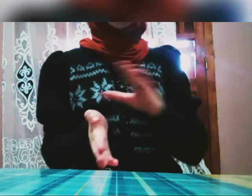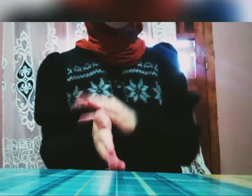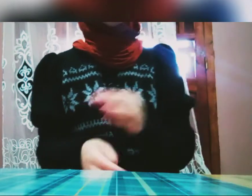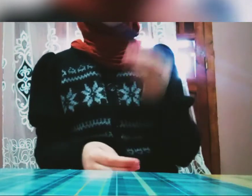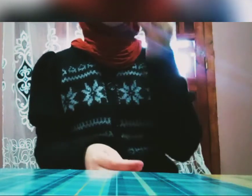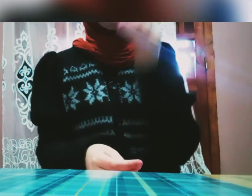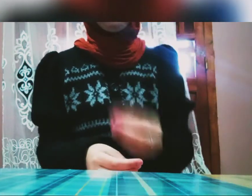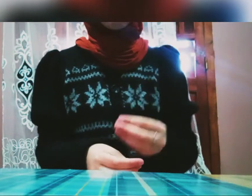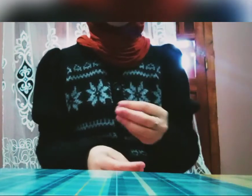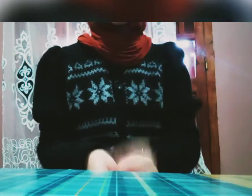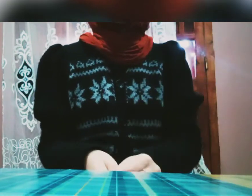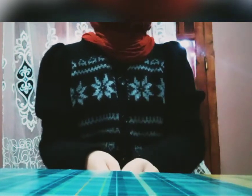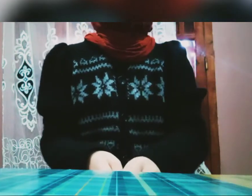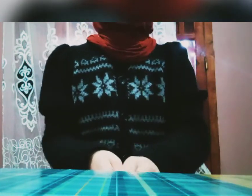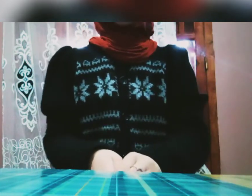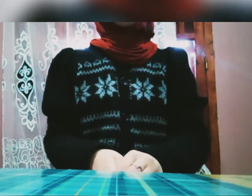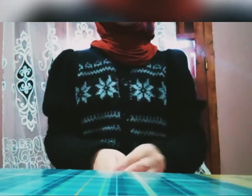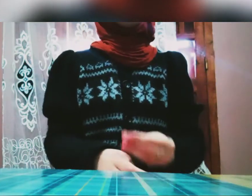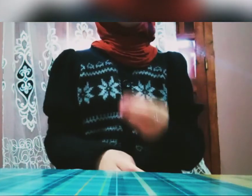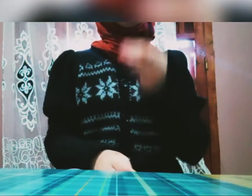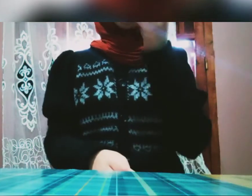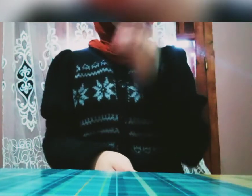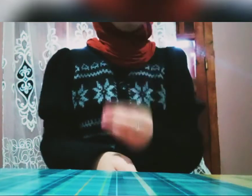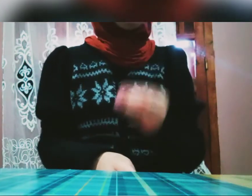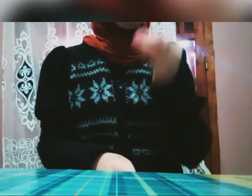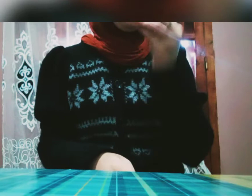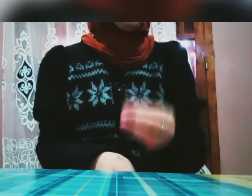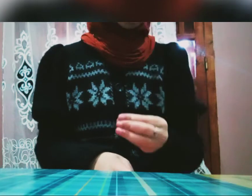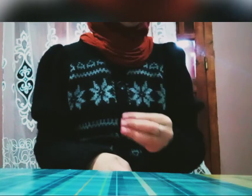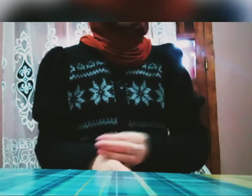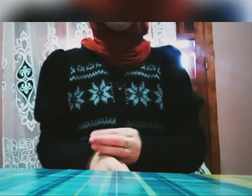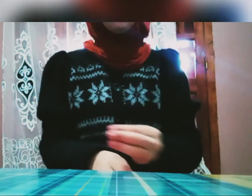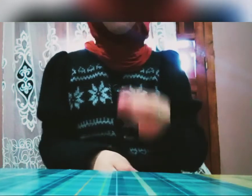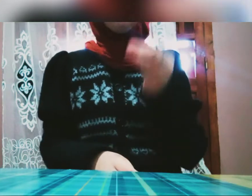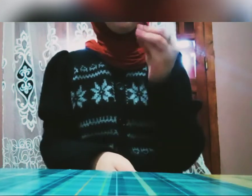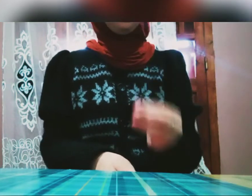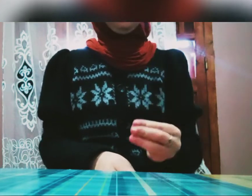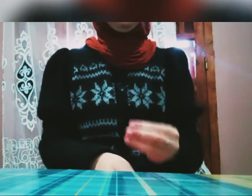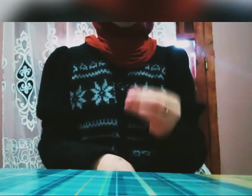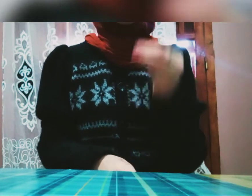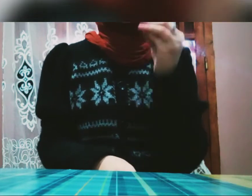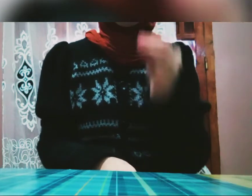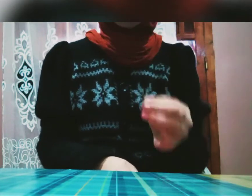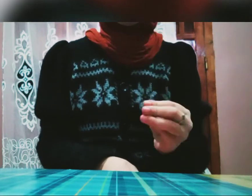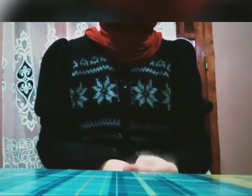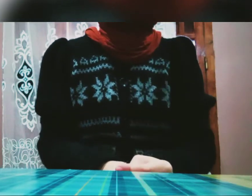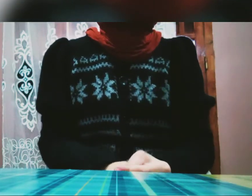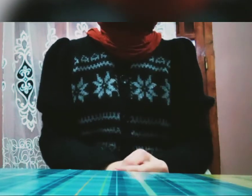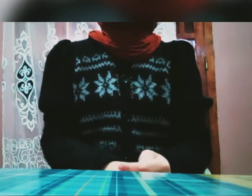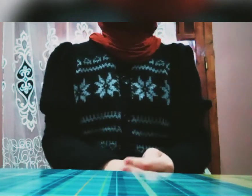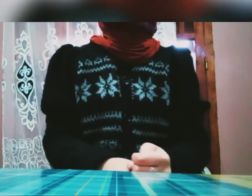هي الإصرار. وهذه من أعمق المراحل ومن أقوى المراحل هي الإصرار. الإصرار